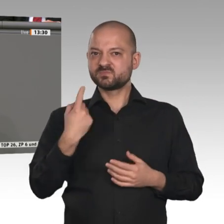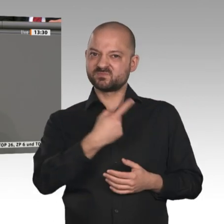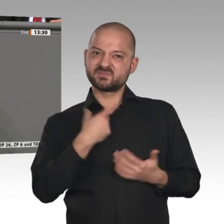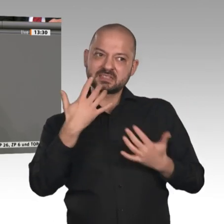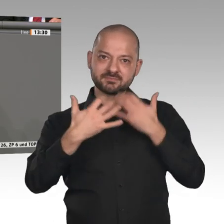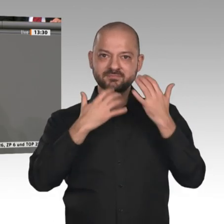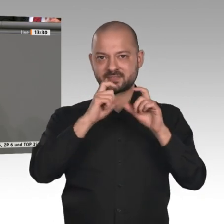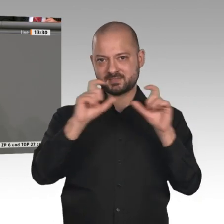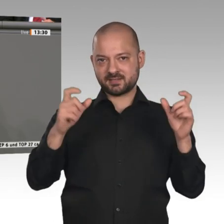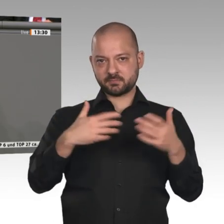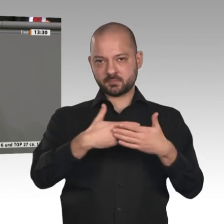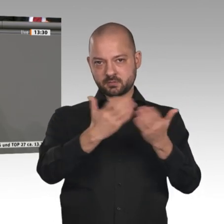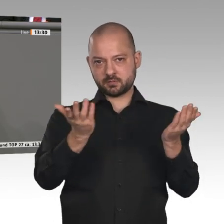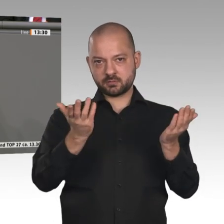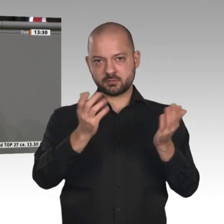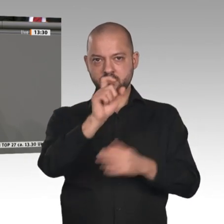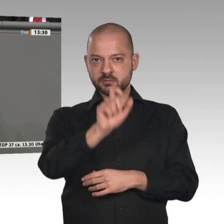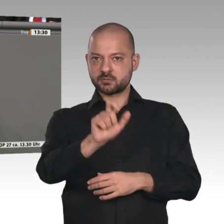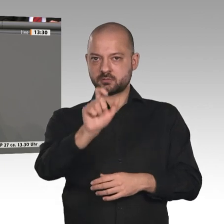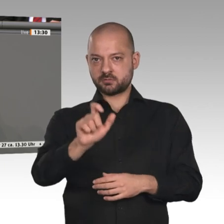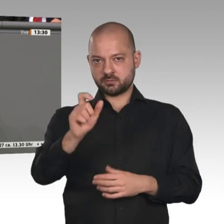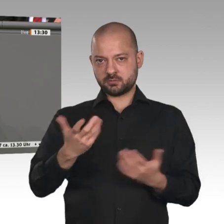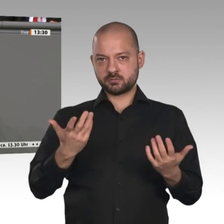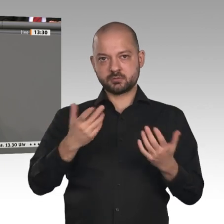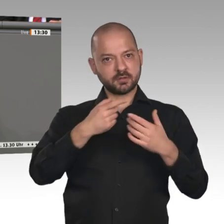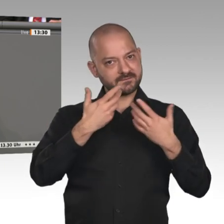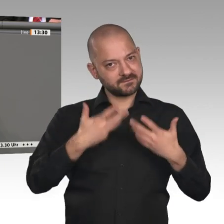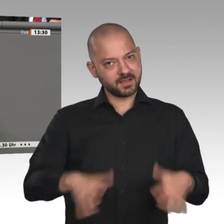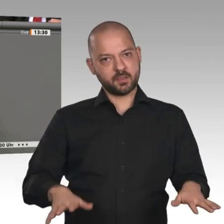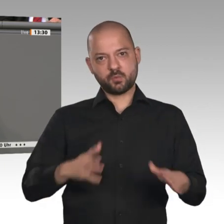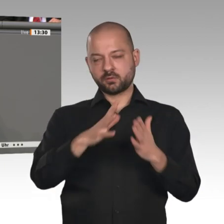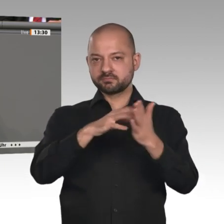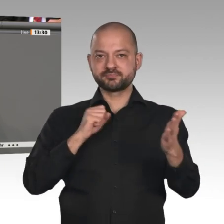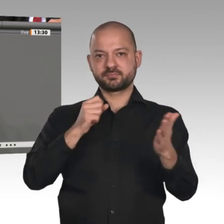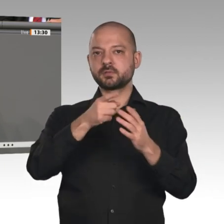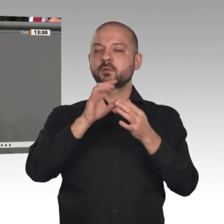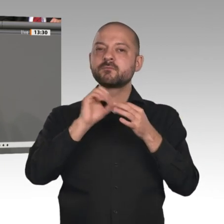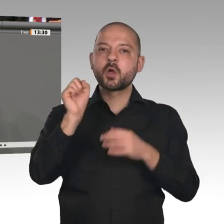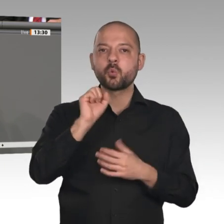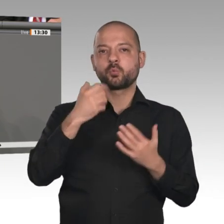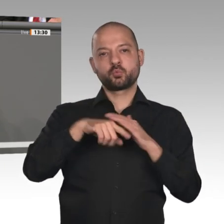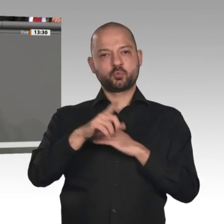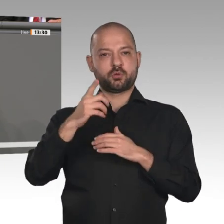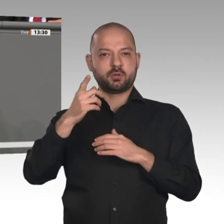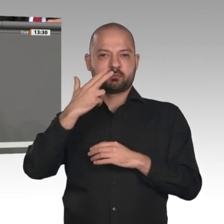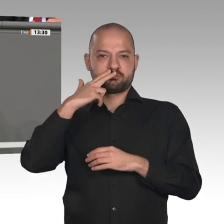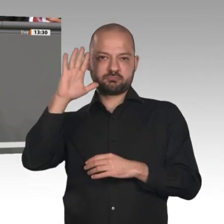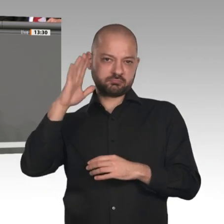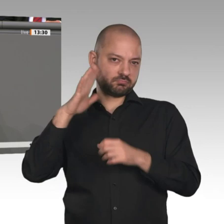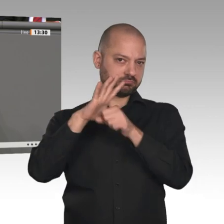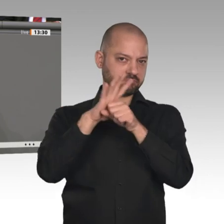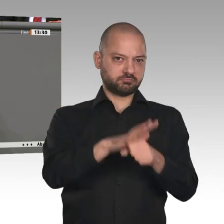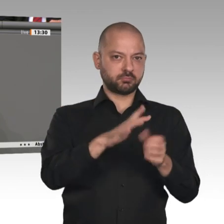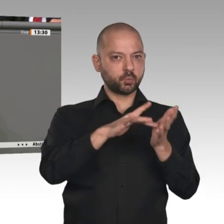von Menschen, denen die deutsche Staatsangehörigkeit aus politischen, rassistischen, unreligiösen Gründen von den